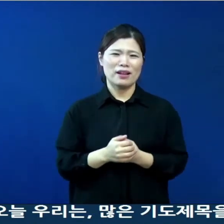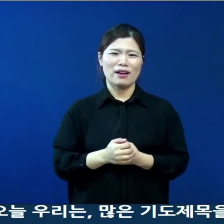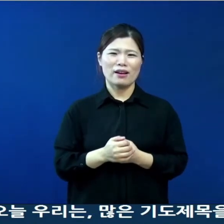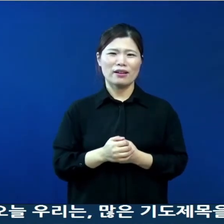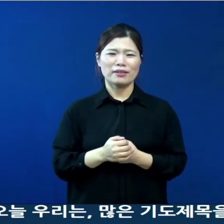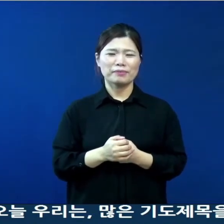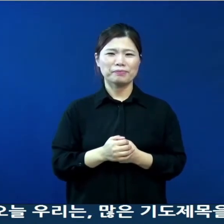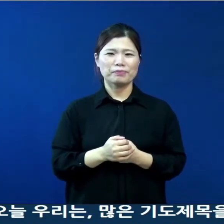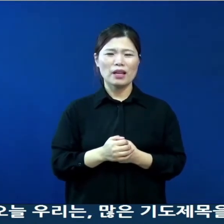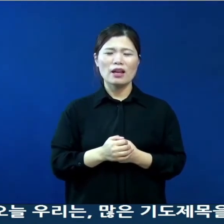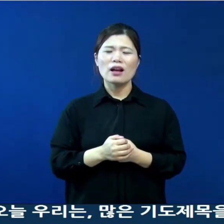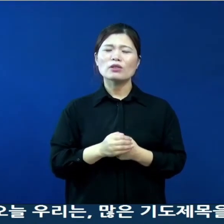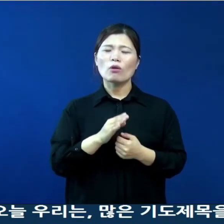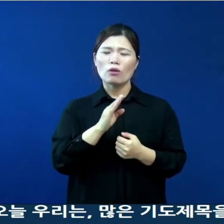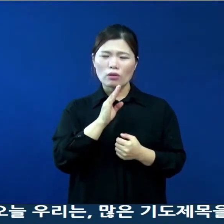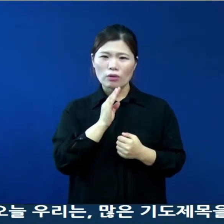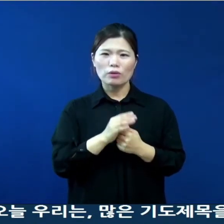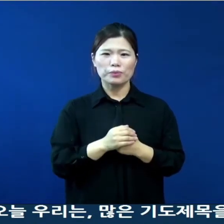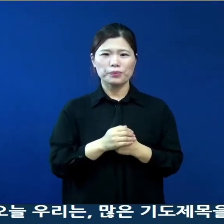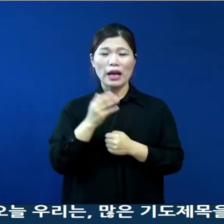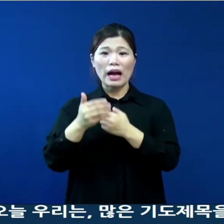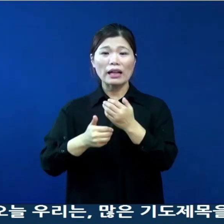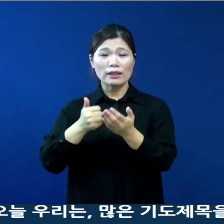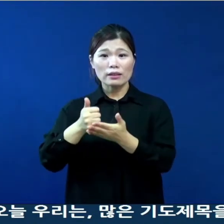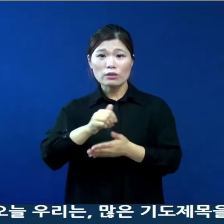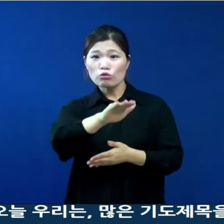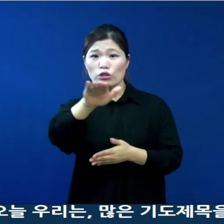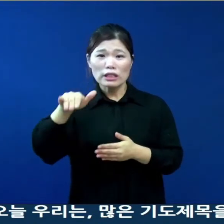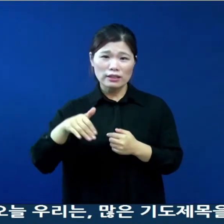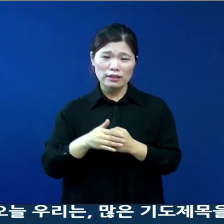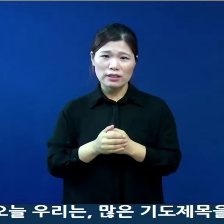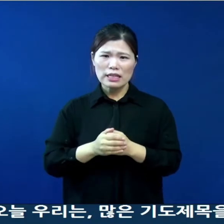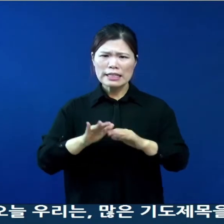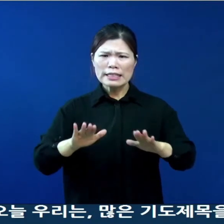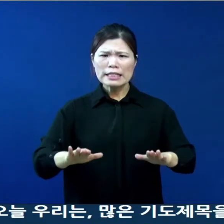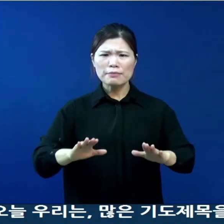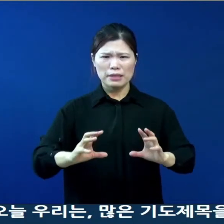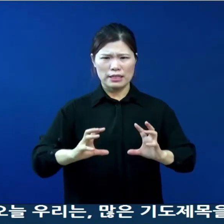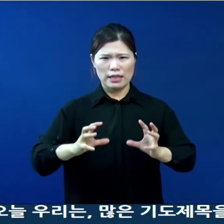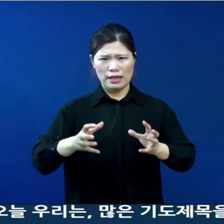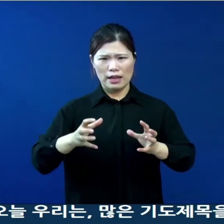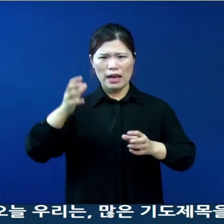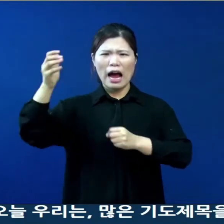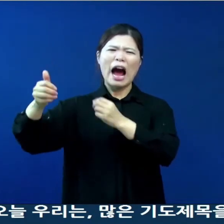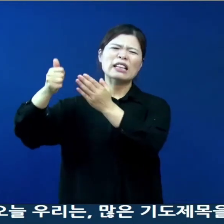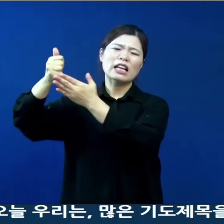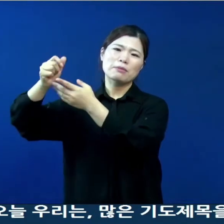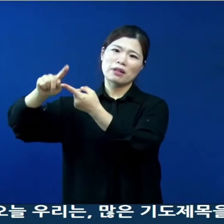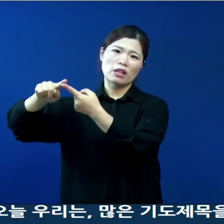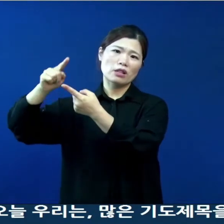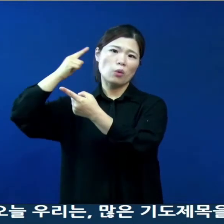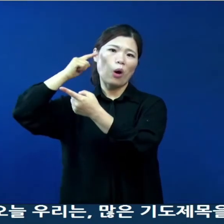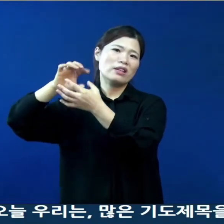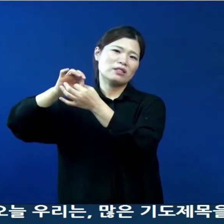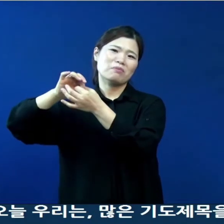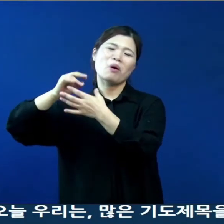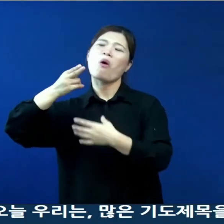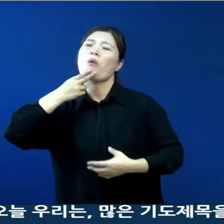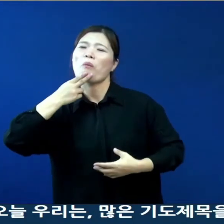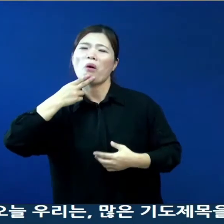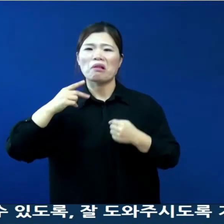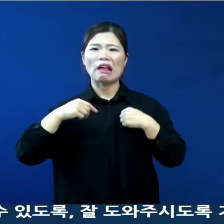것입니다. 그만큼 우리가 이 세대는 하나님의 뜻에 별로 관심이 없다라고 하는 것입니다. 그래서